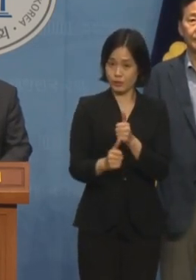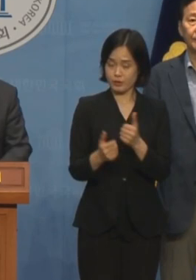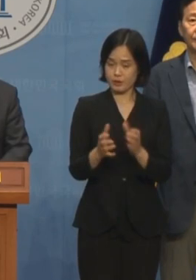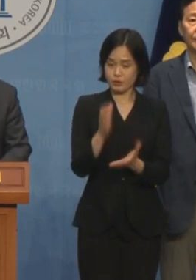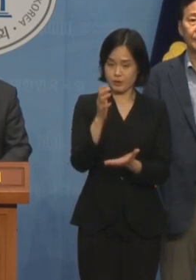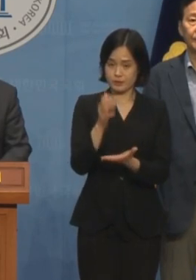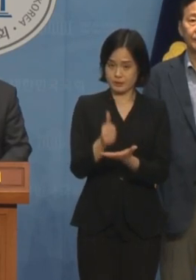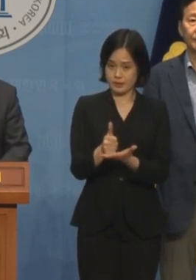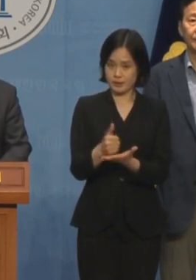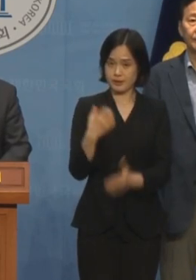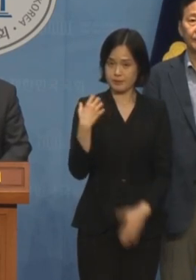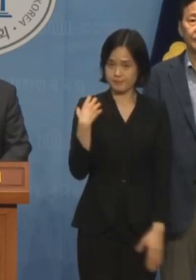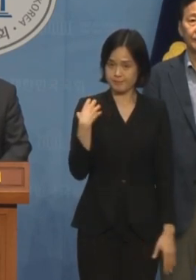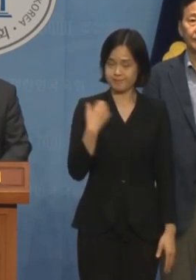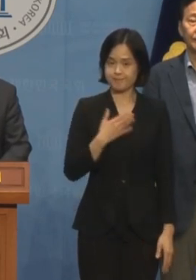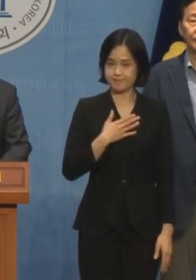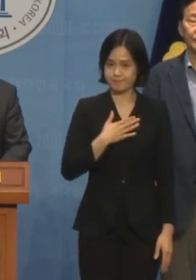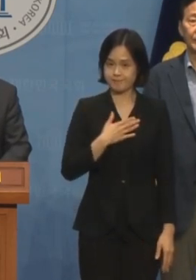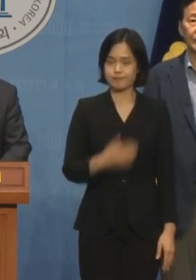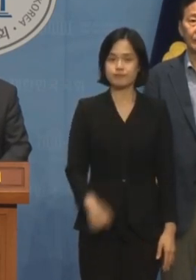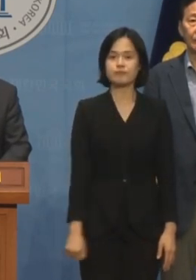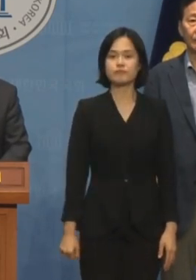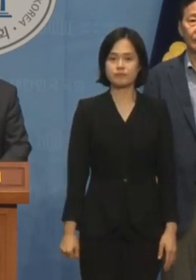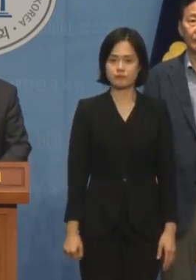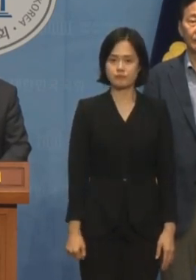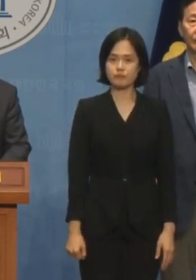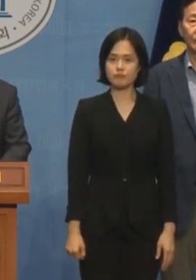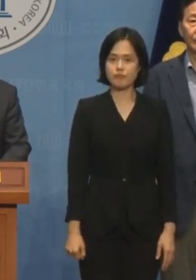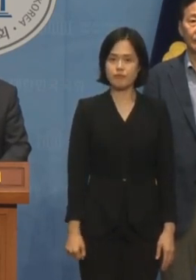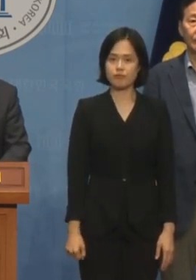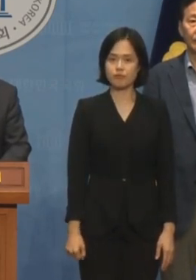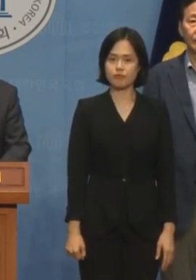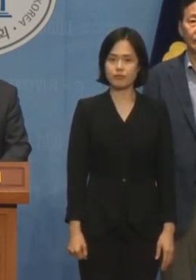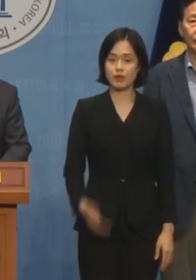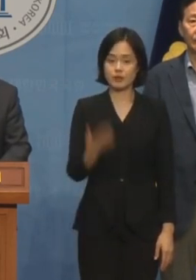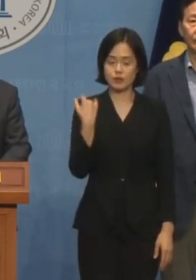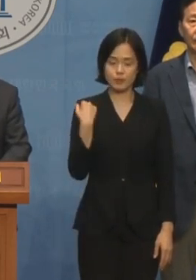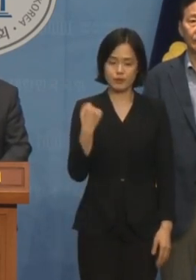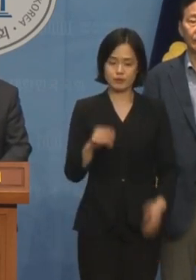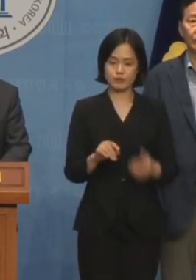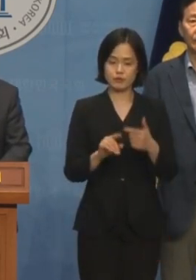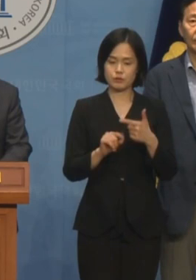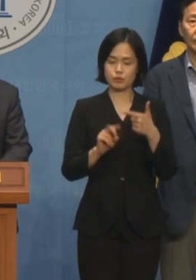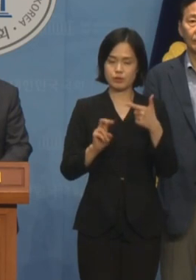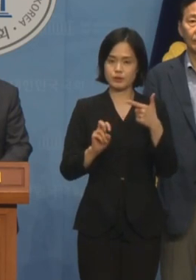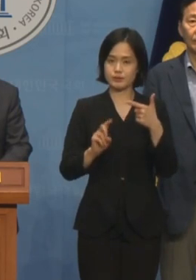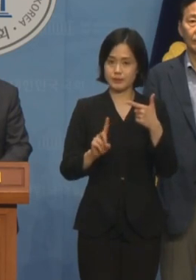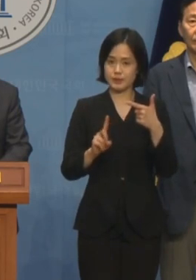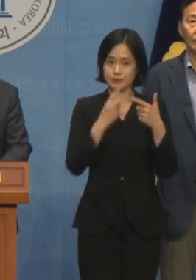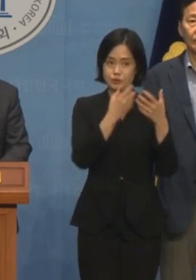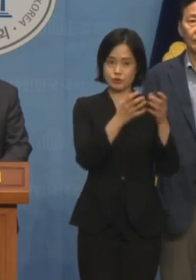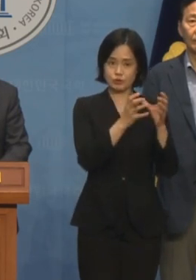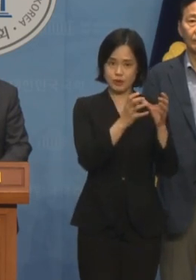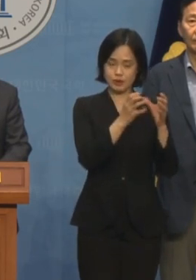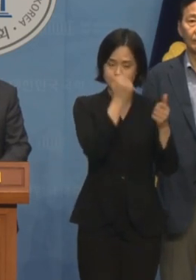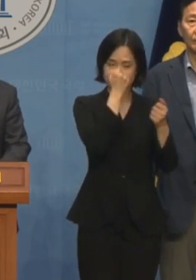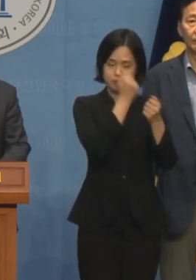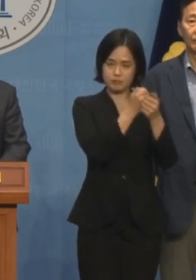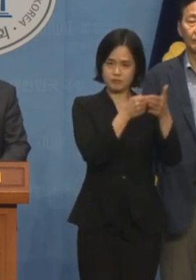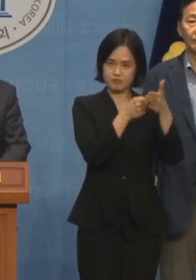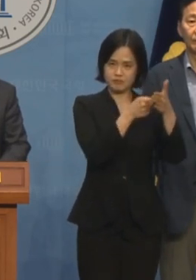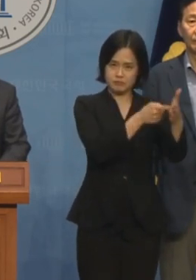위원장 한규호입니다. 지난 21일 민주당 독단으로 진행한 입법 청문회를